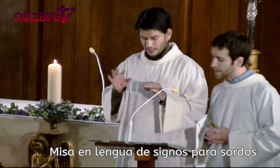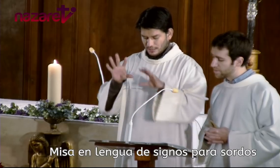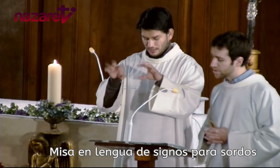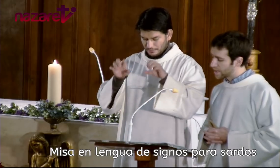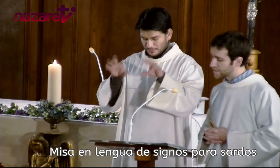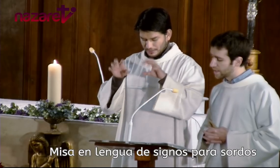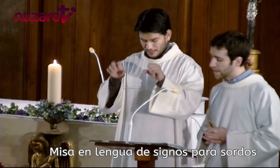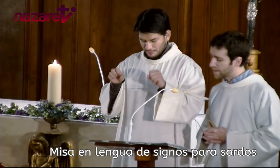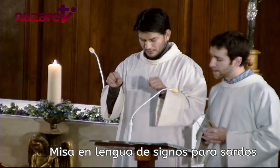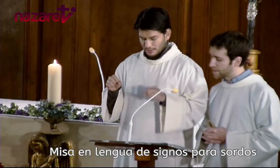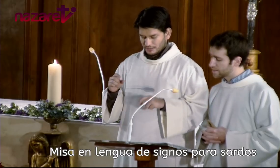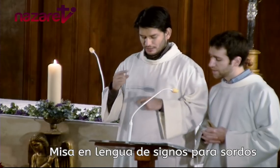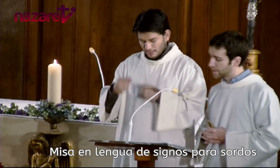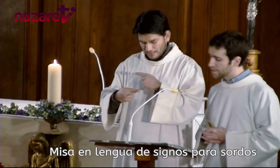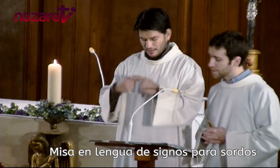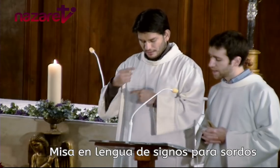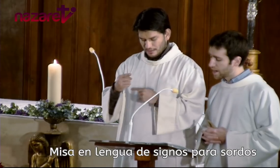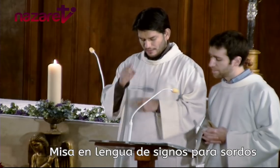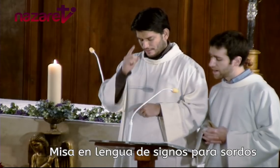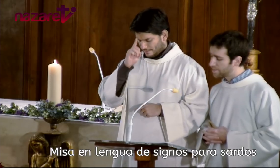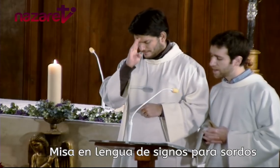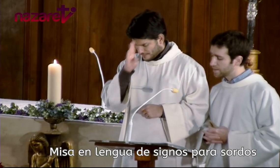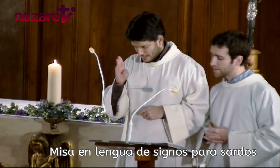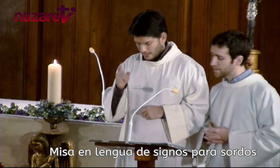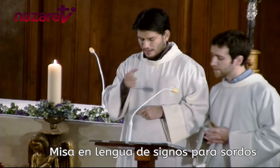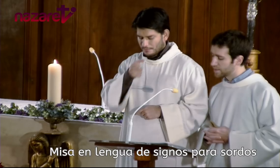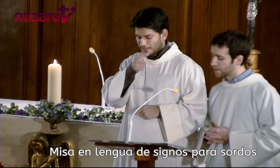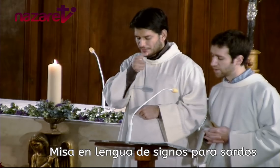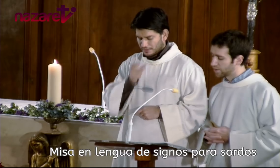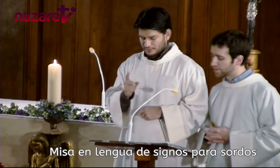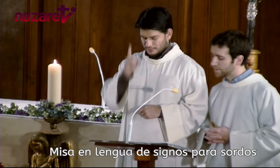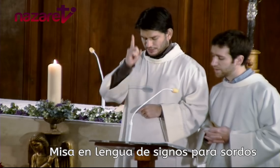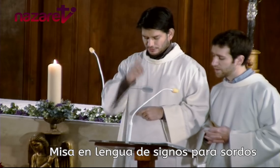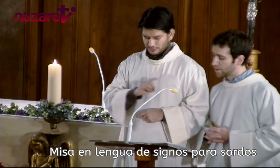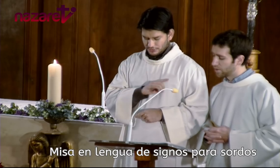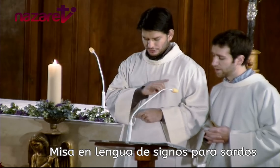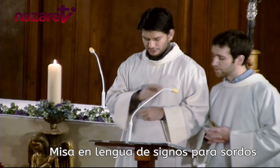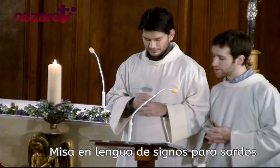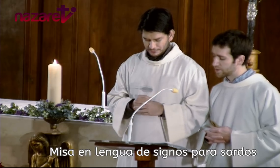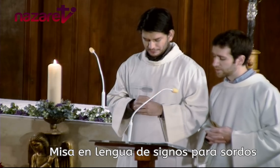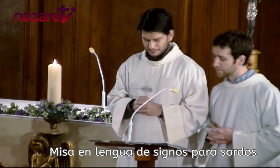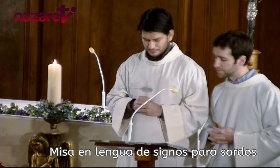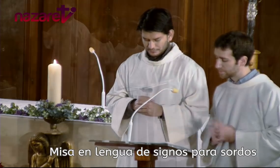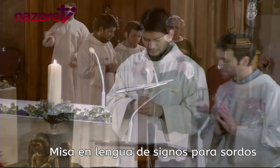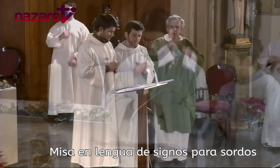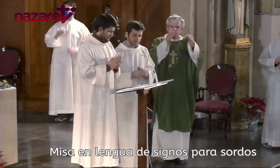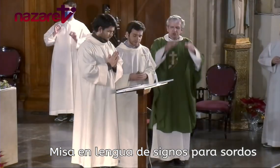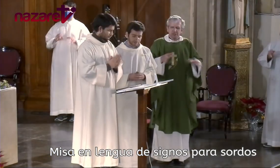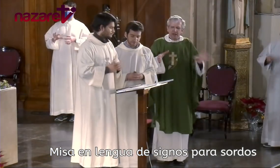aprendamos a ser cada día más fieles a la palabra del Señor. Oremos. Que todos